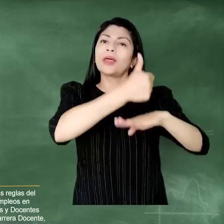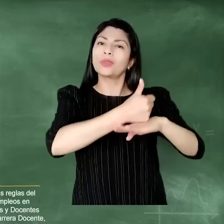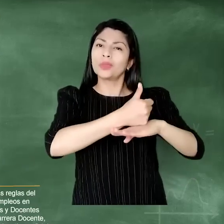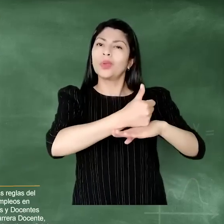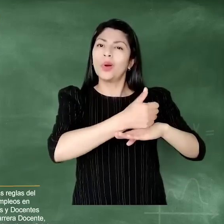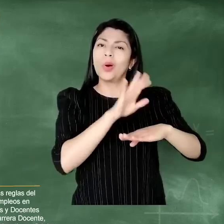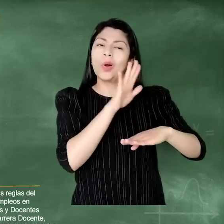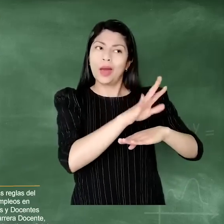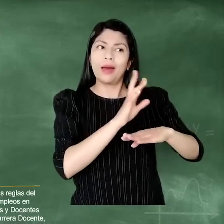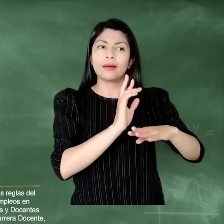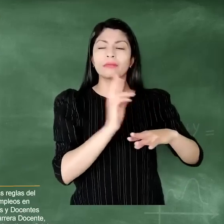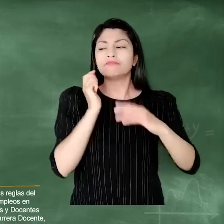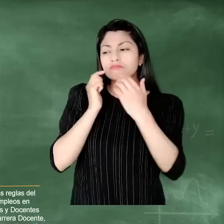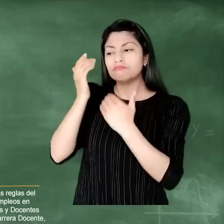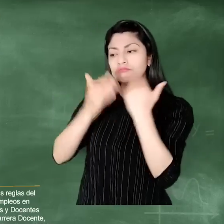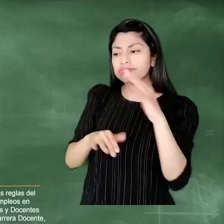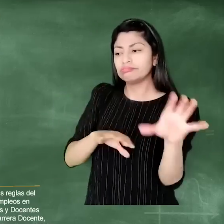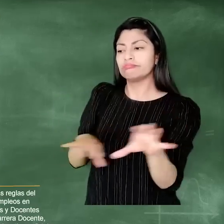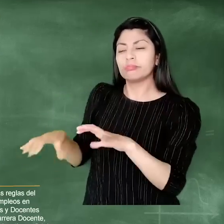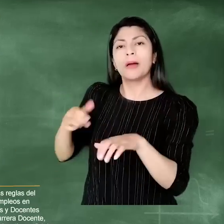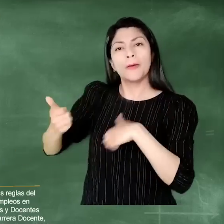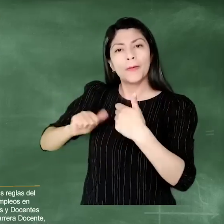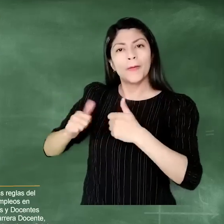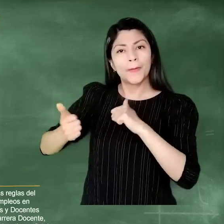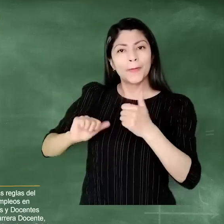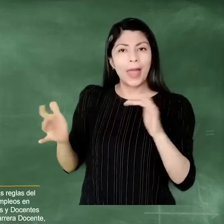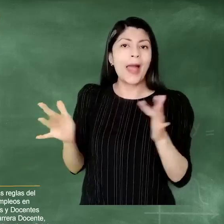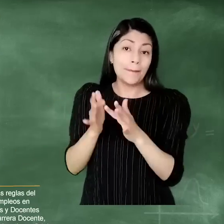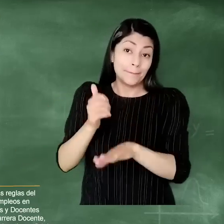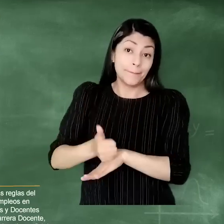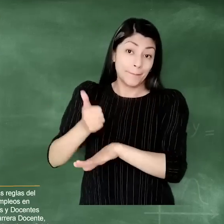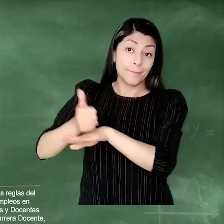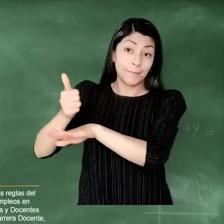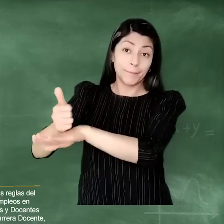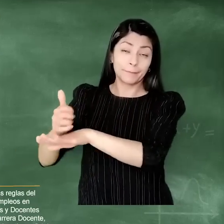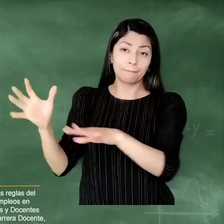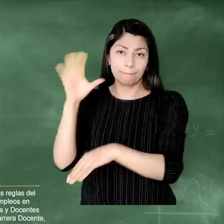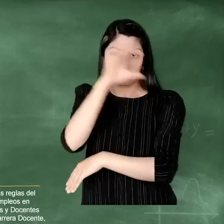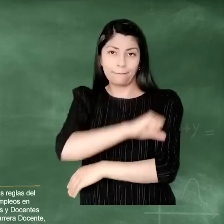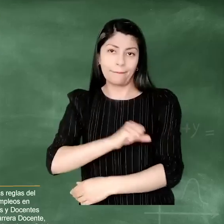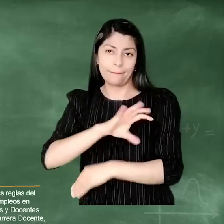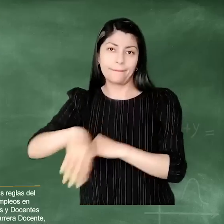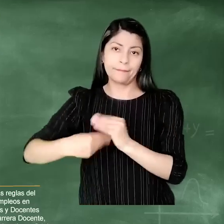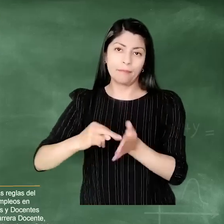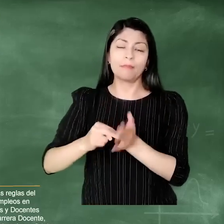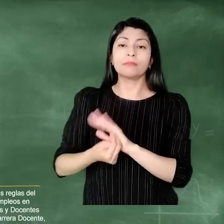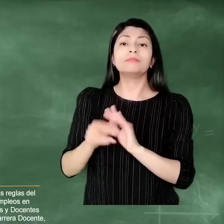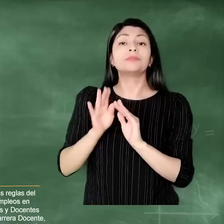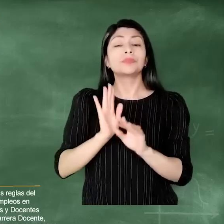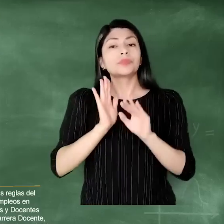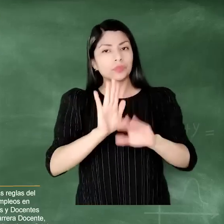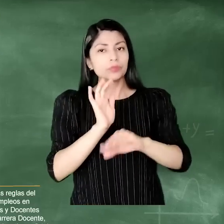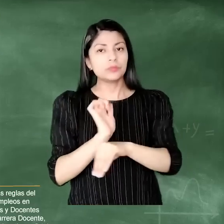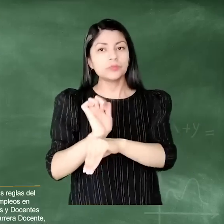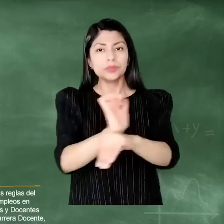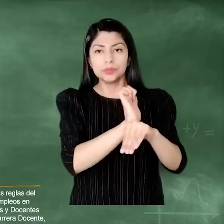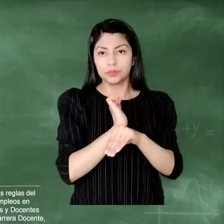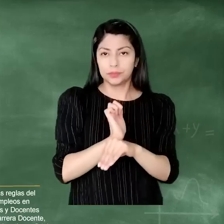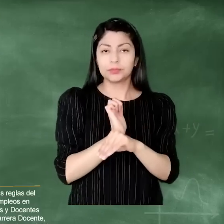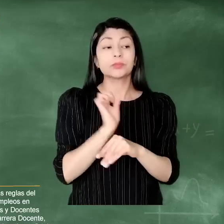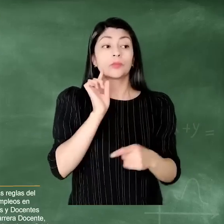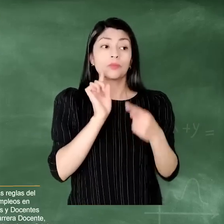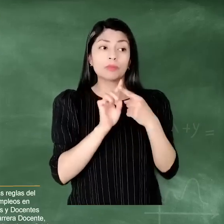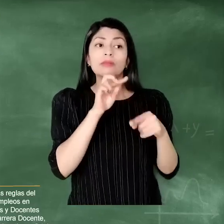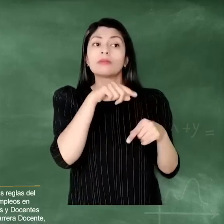será evaluado por el rector o director rural o, tratándose de los referidos directivos, por el nominador de la